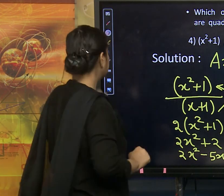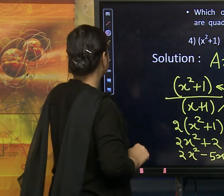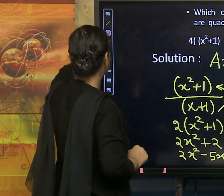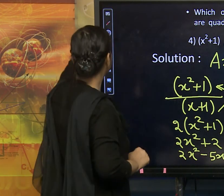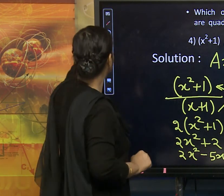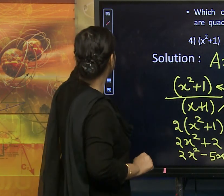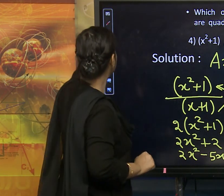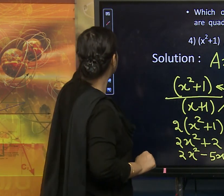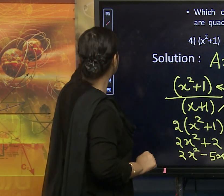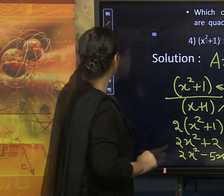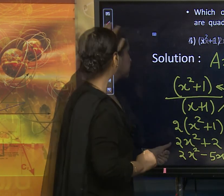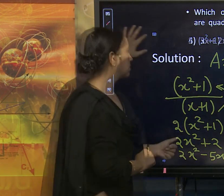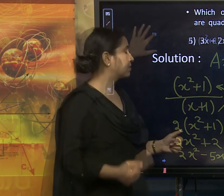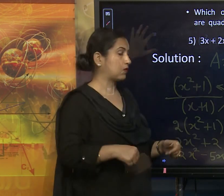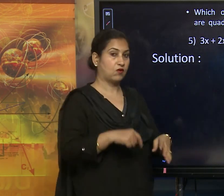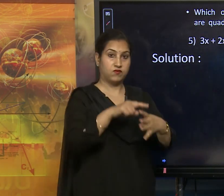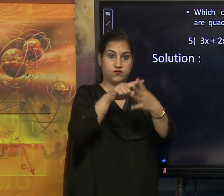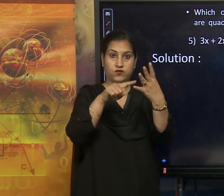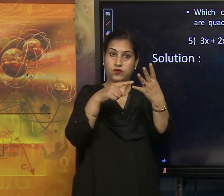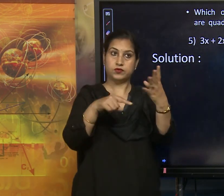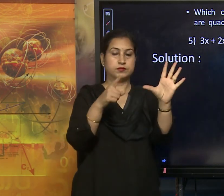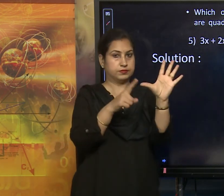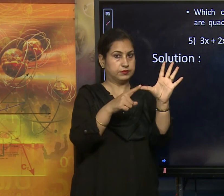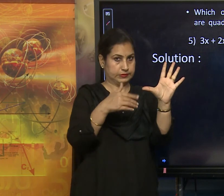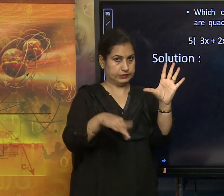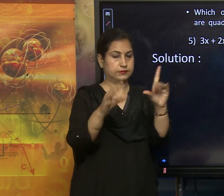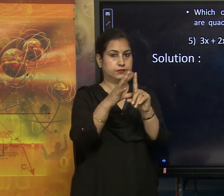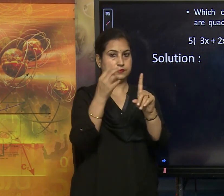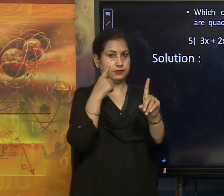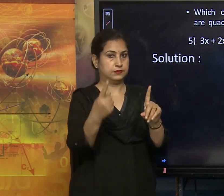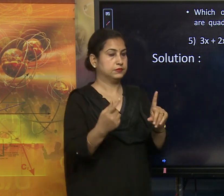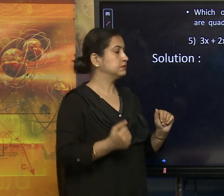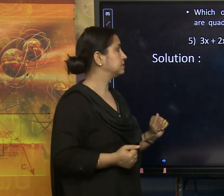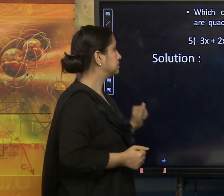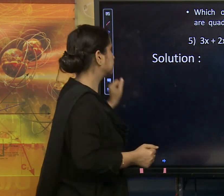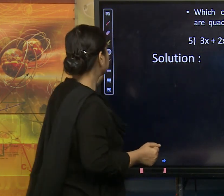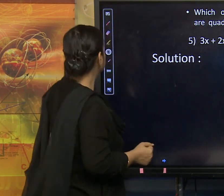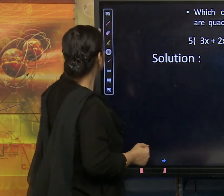है उसे हल करना होगा। अब 4 सवाल कर चुके हैं, अब हम 5वां सवाल करते हैं।